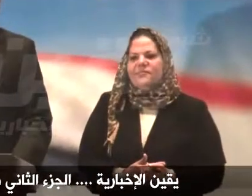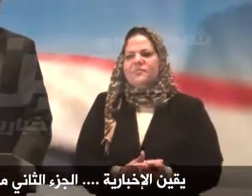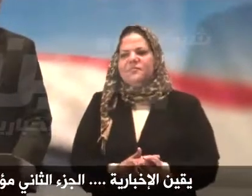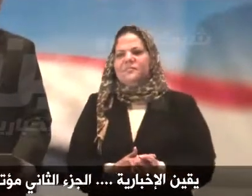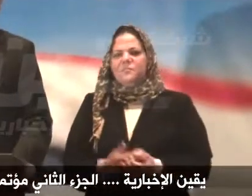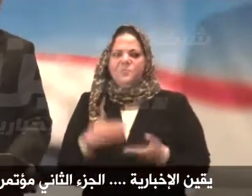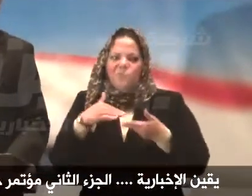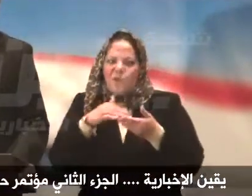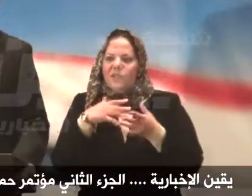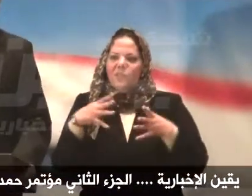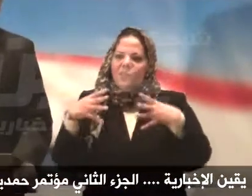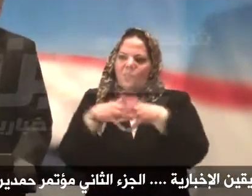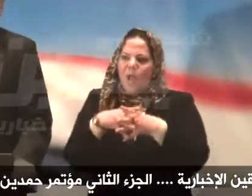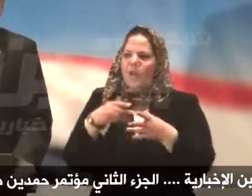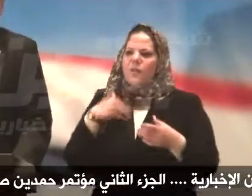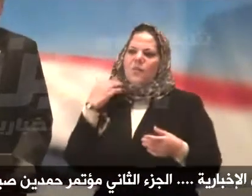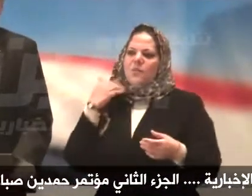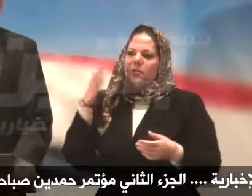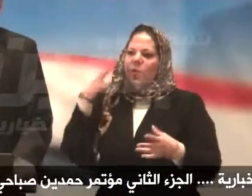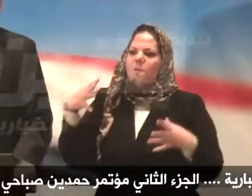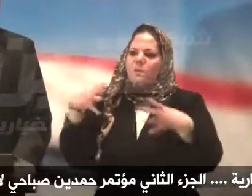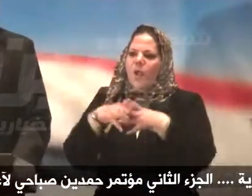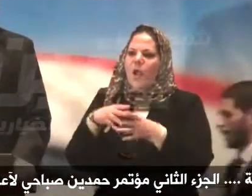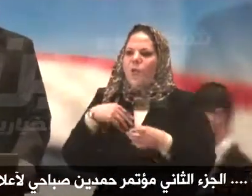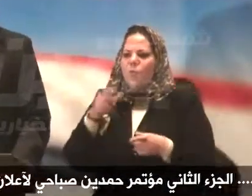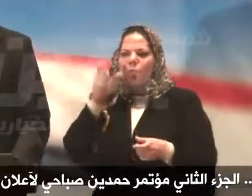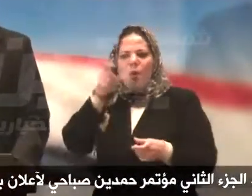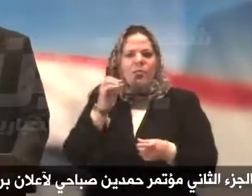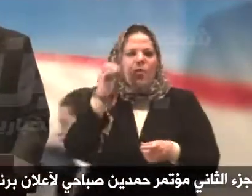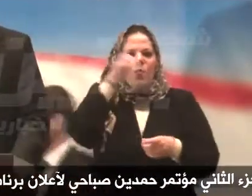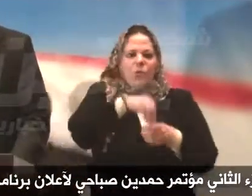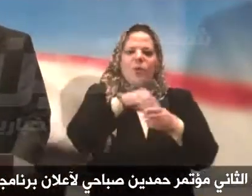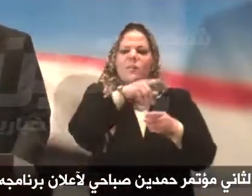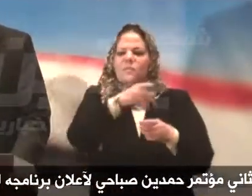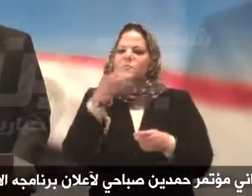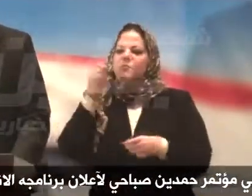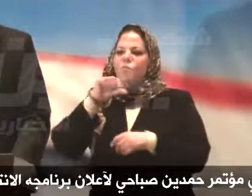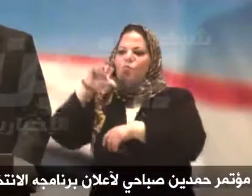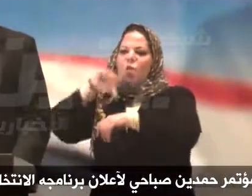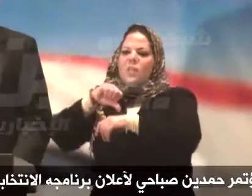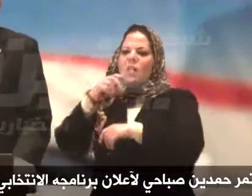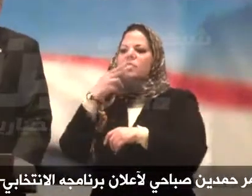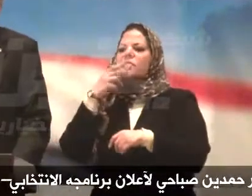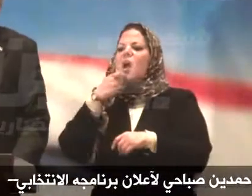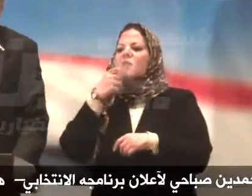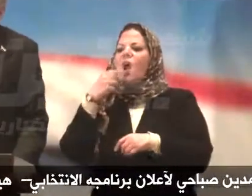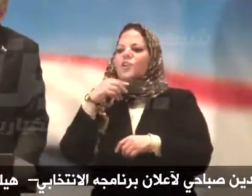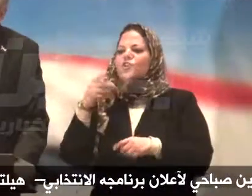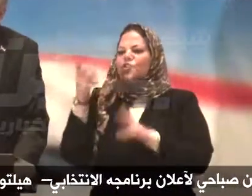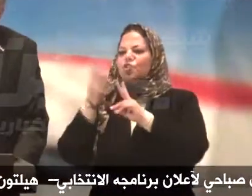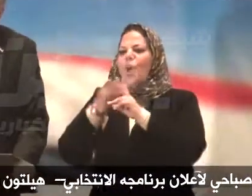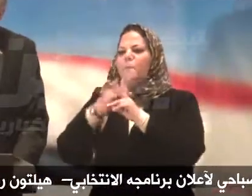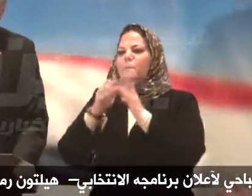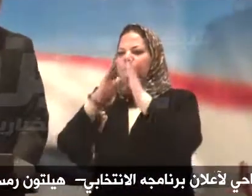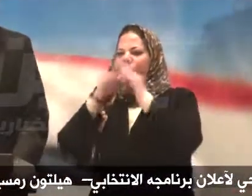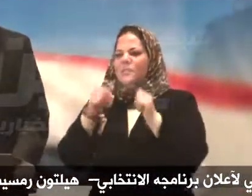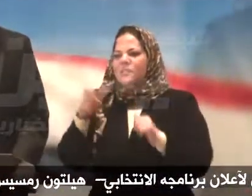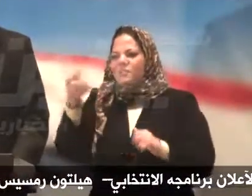والتيار الذي شرفت بأن أكون واحداً من مؤسسيه التيار الشعبي المصري الدكتور عمرو